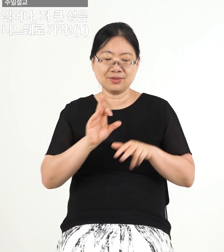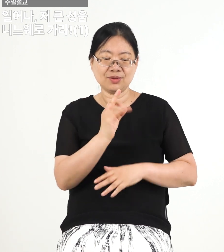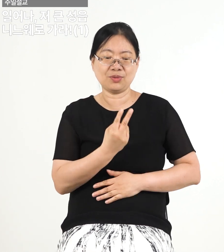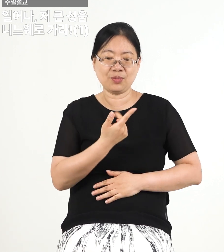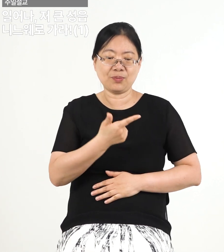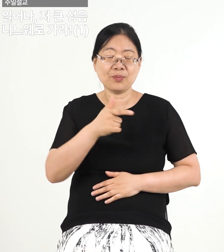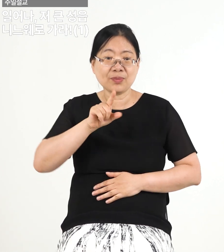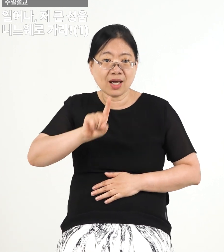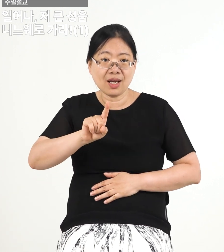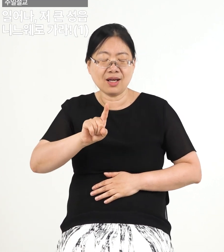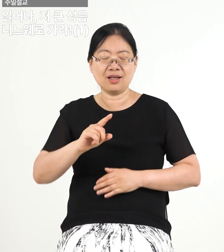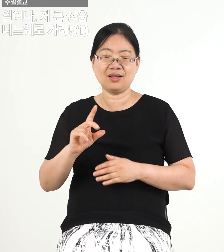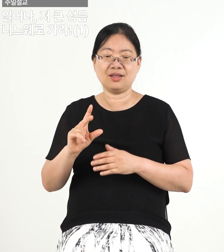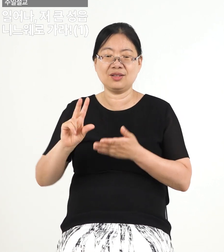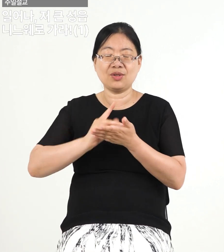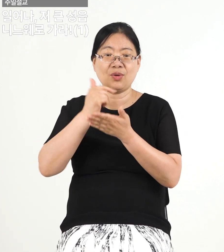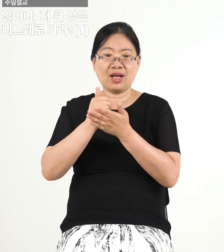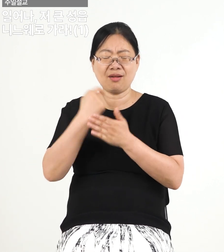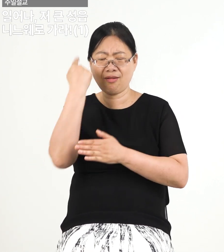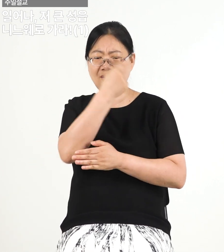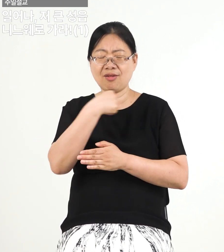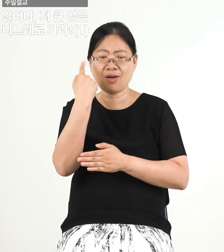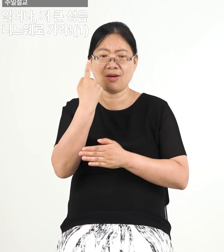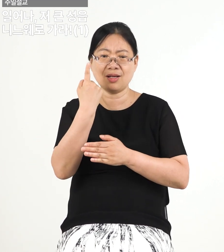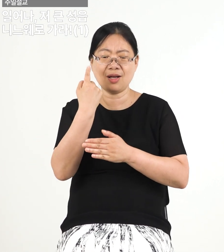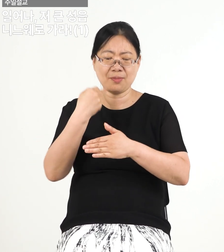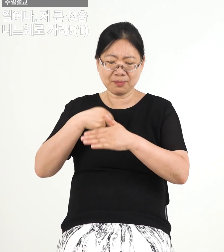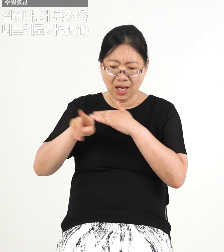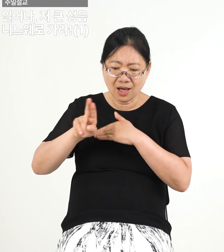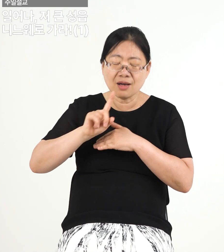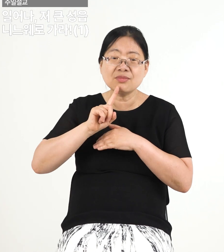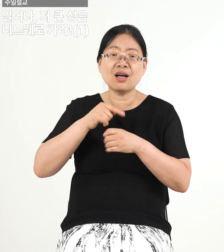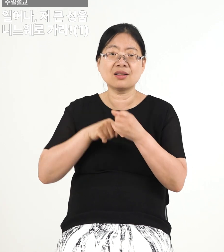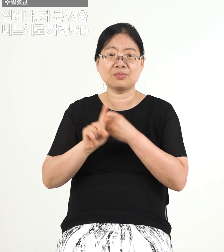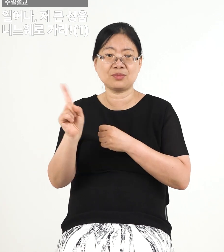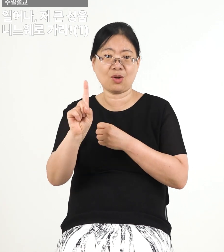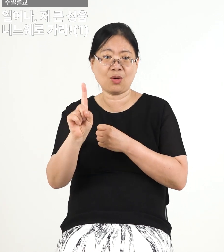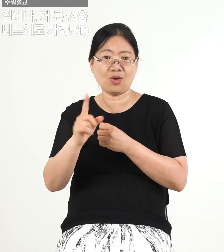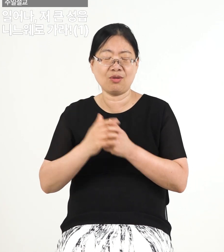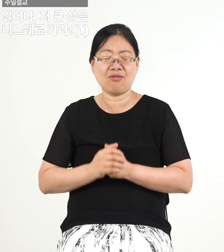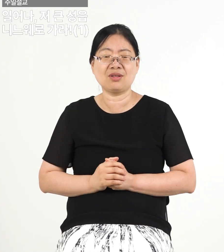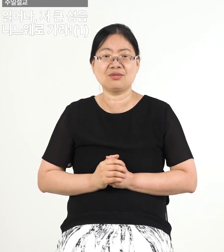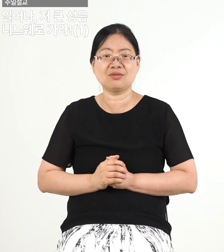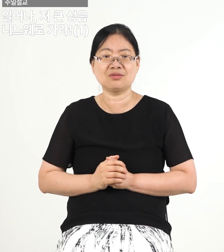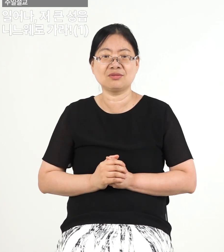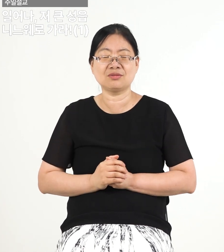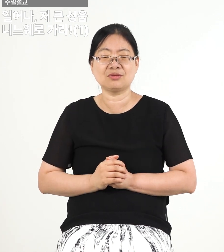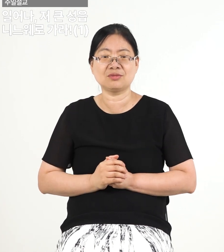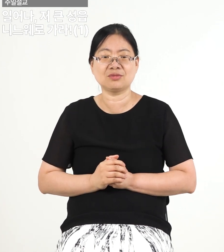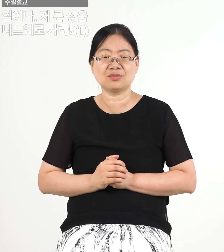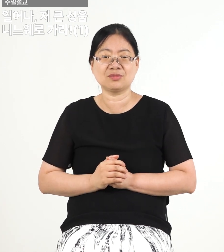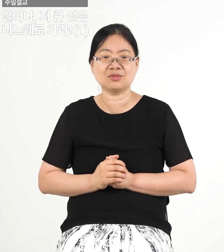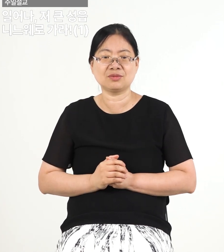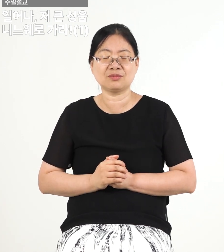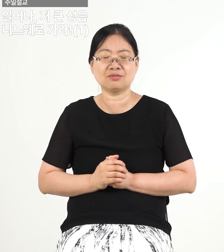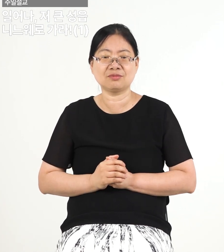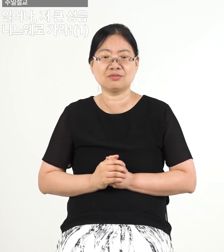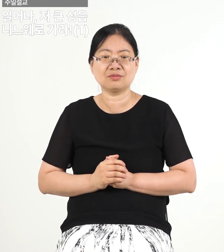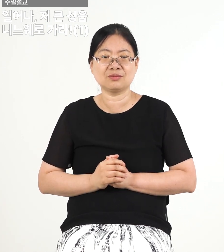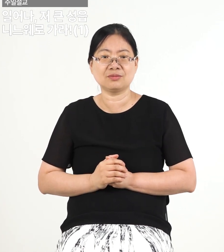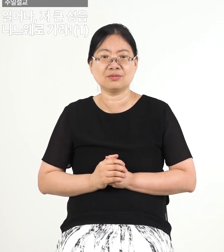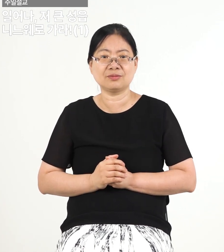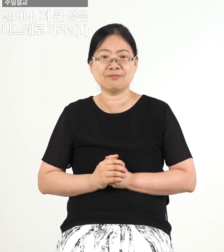요나는 여호와의 얼굴을 피했다라는 말은 무슨 얘기인지 아세요, 여러분? 이런